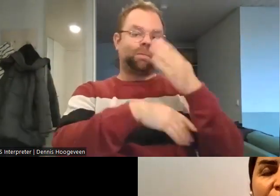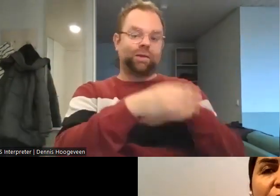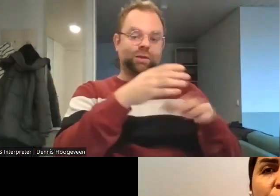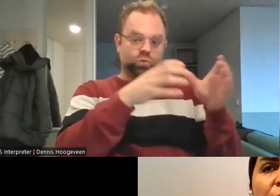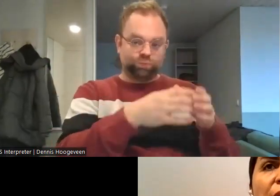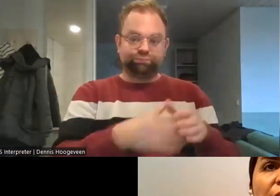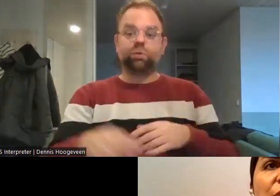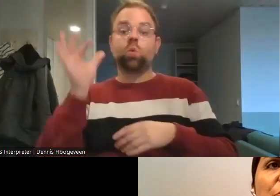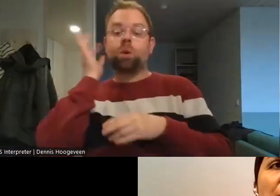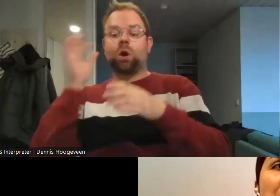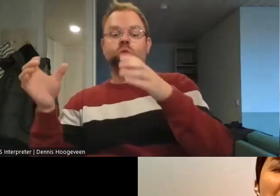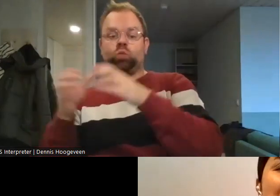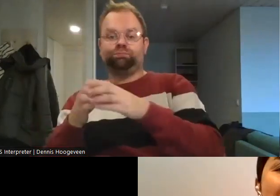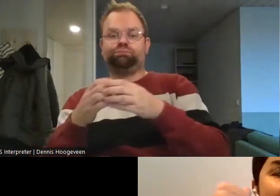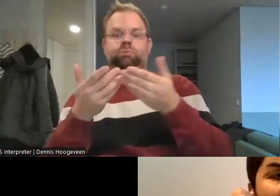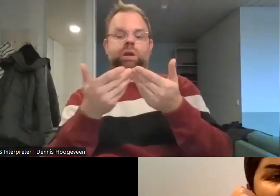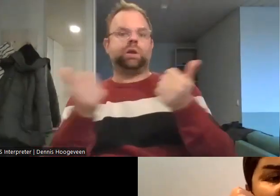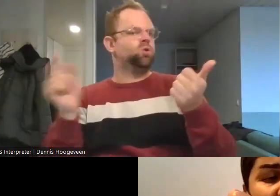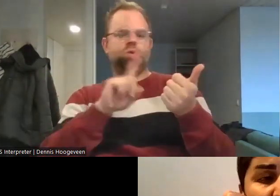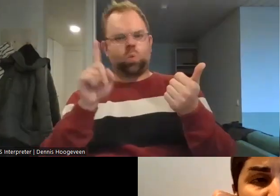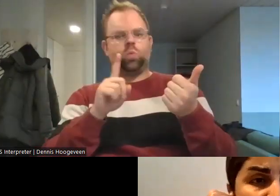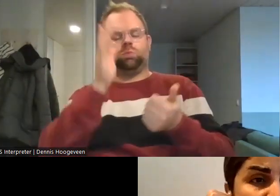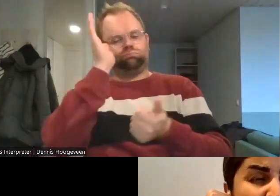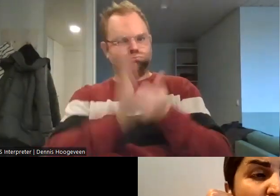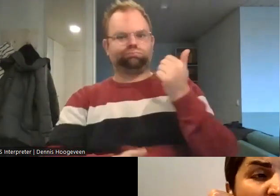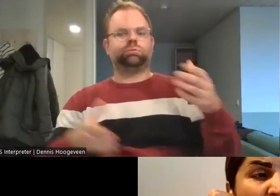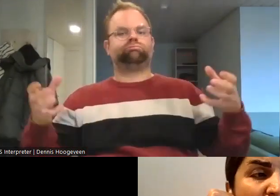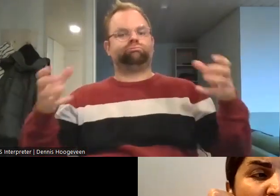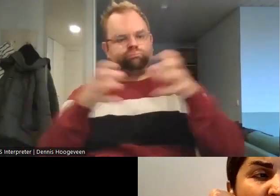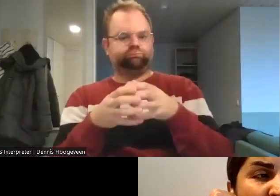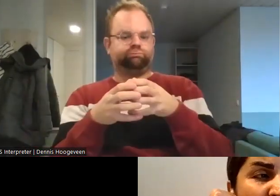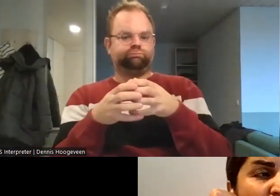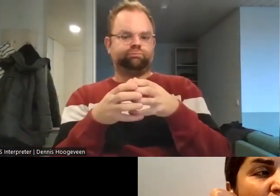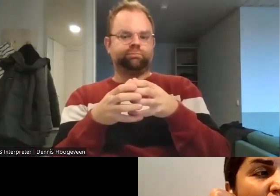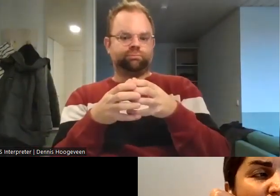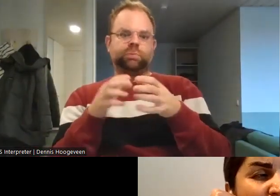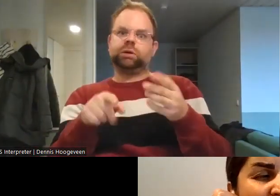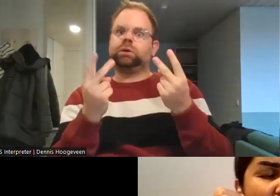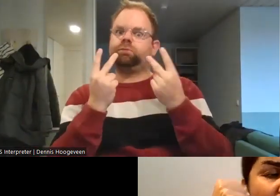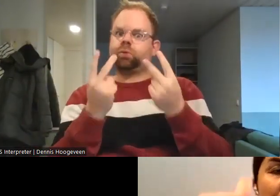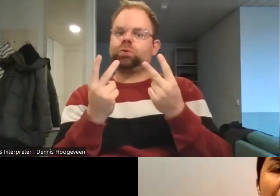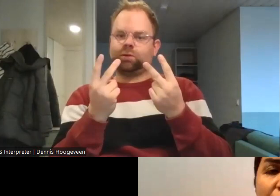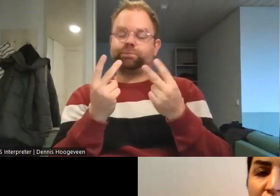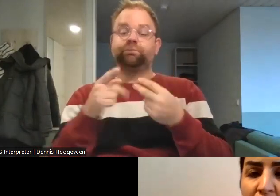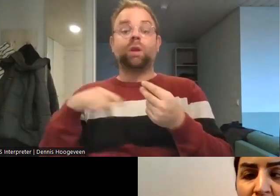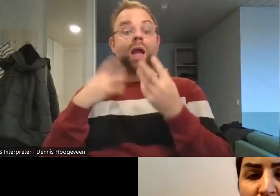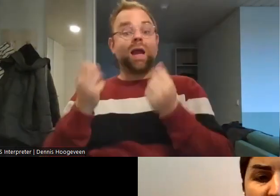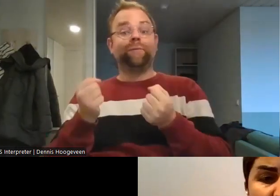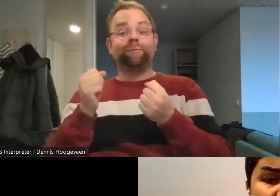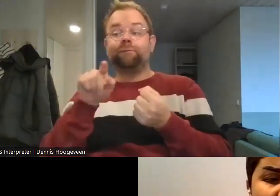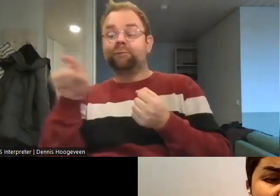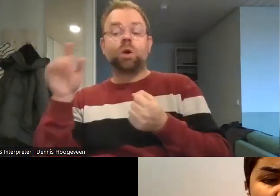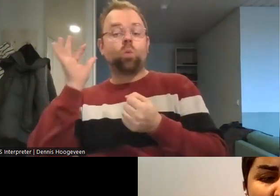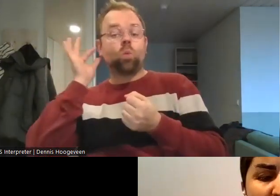connecter les groupes de personnes handicapées et les groupes de femmes. Je pense que la mesure que je recommanderais à